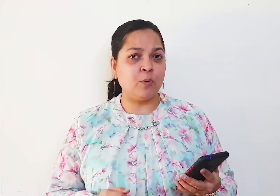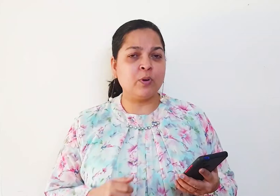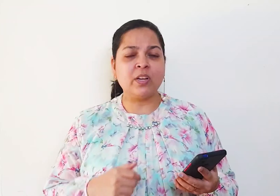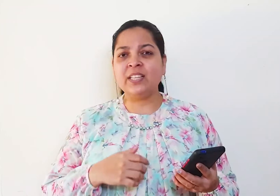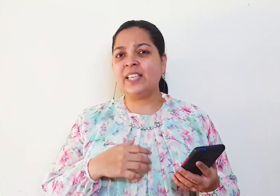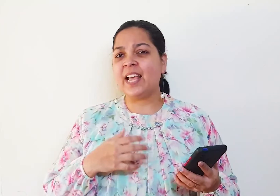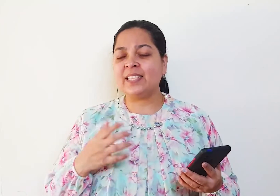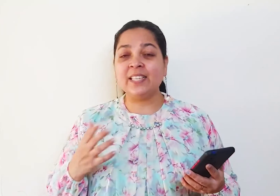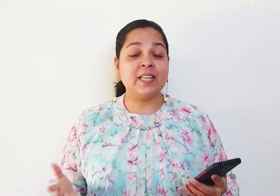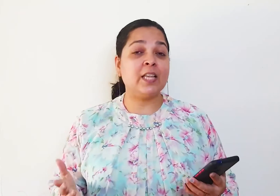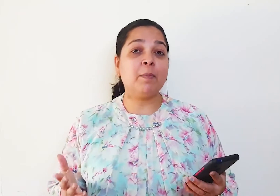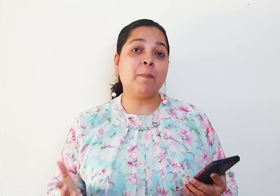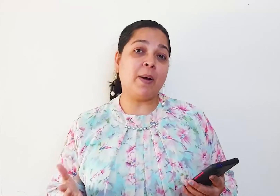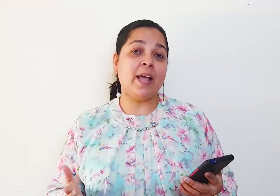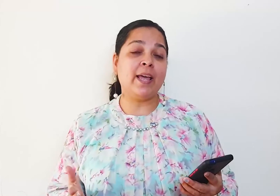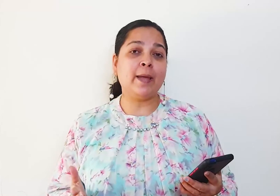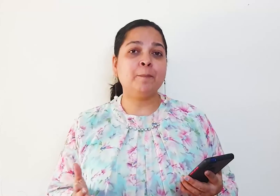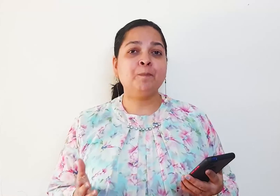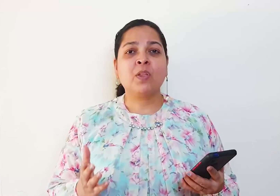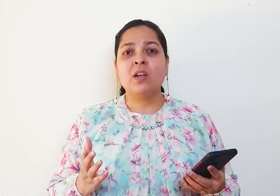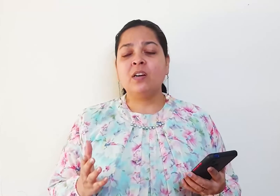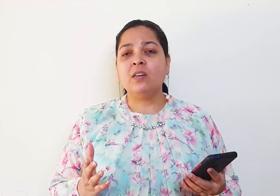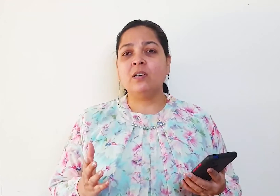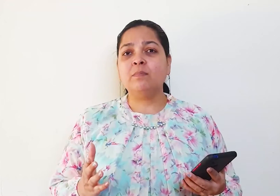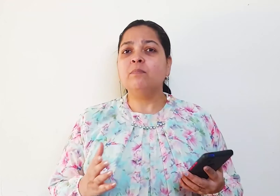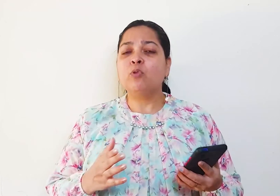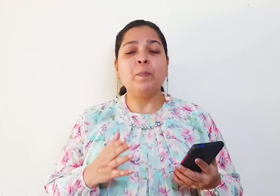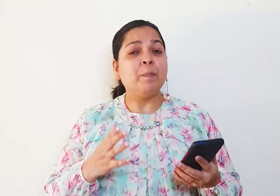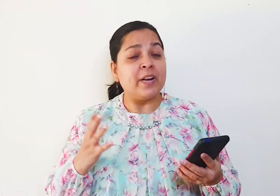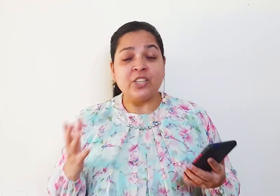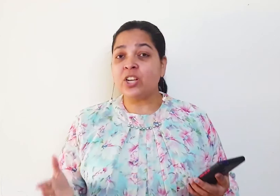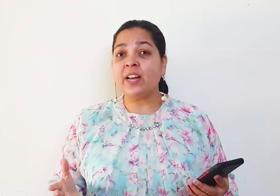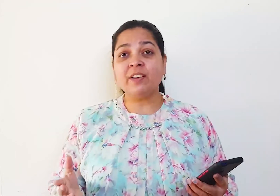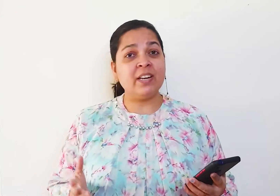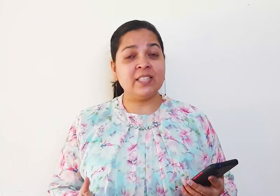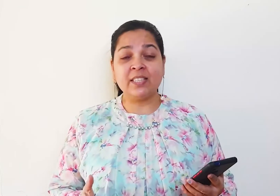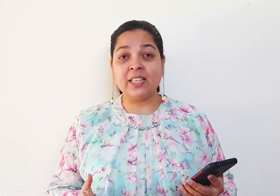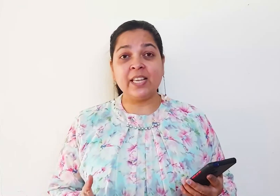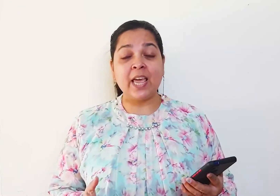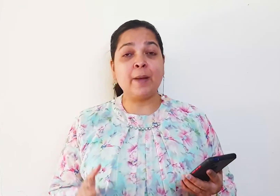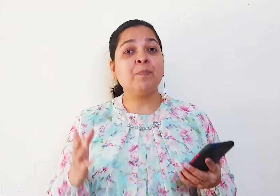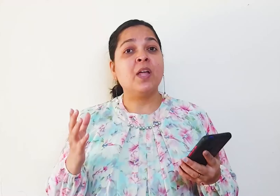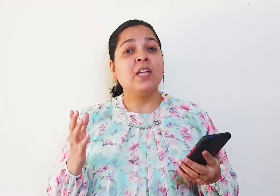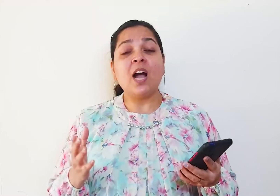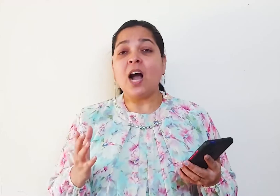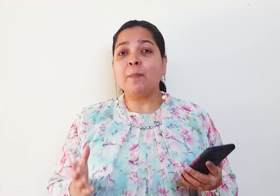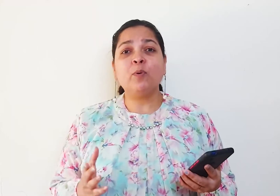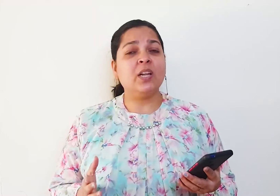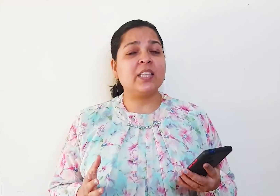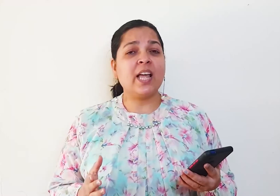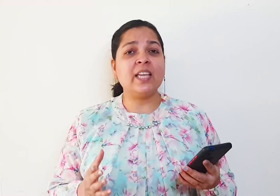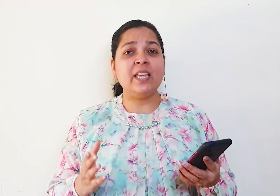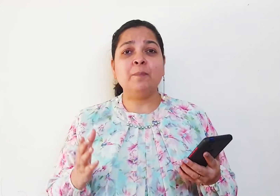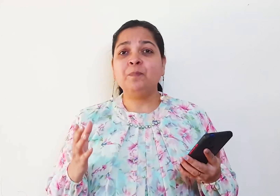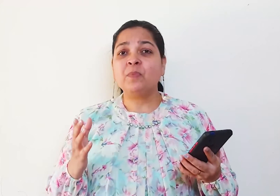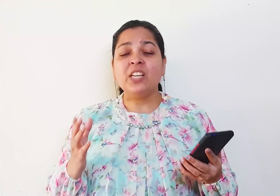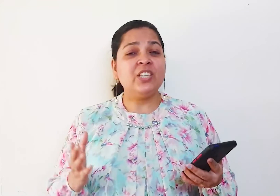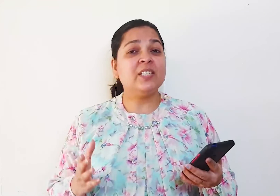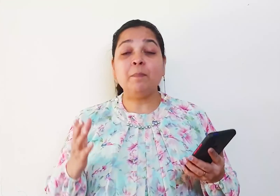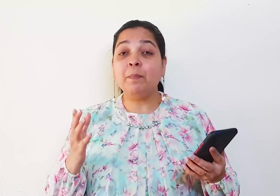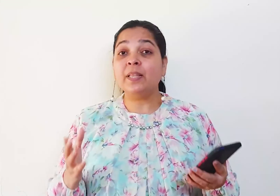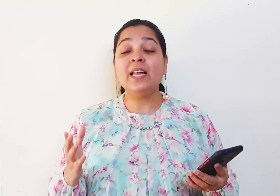जित्नलाई। हालेलुया। हामी को हो त? हामी विजेता हौ। हामी विजेता भन्दा पनि महान